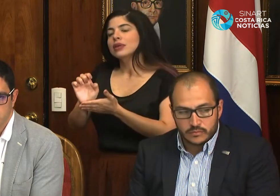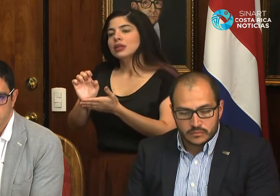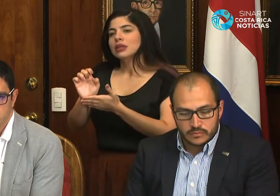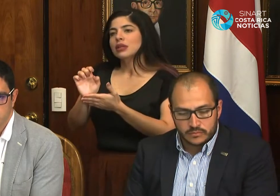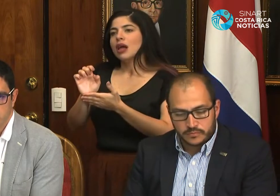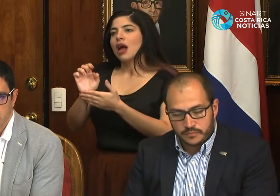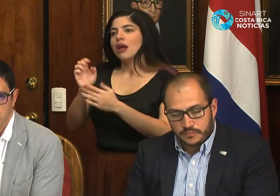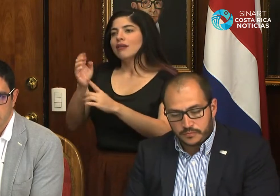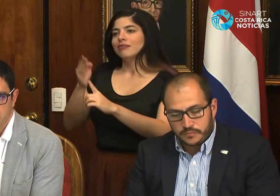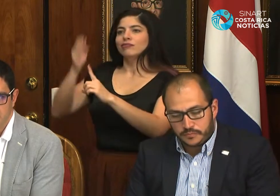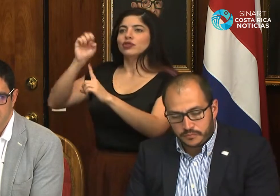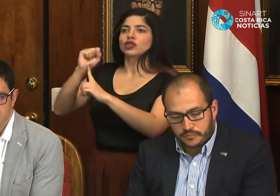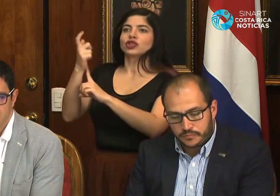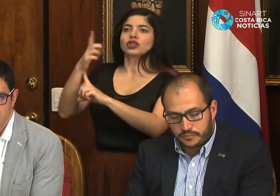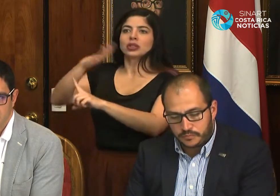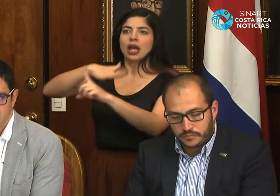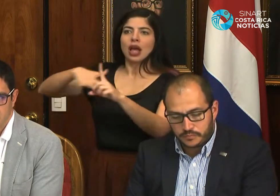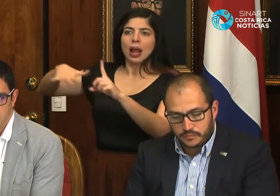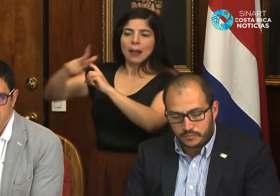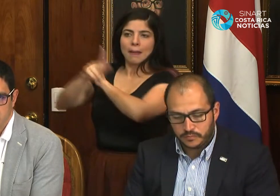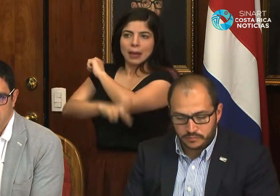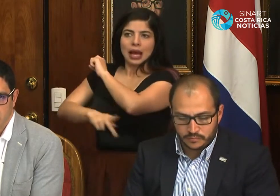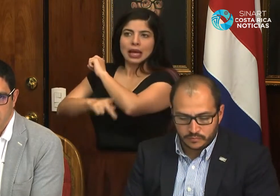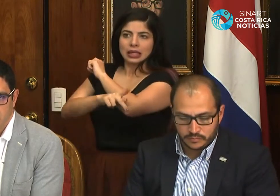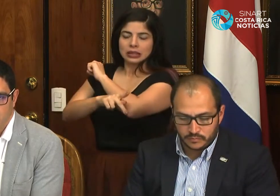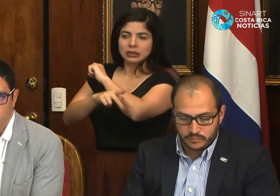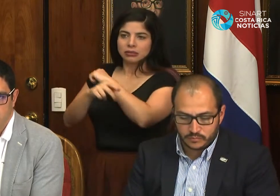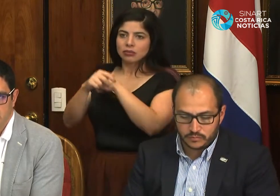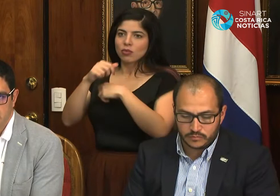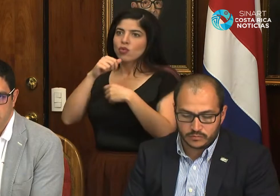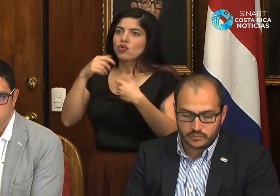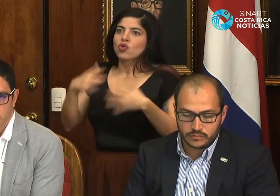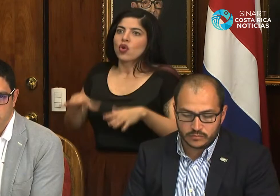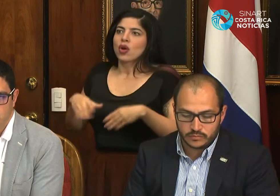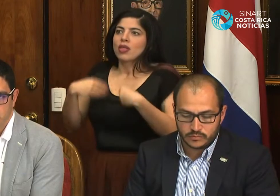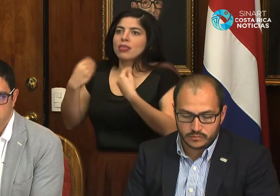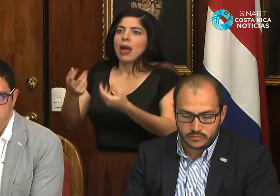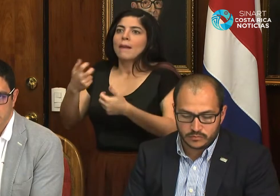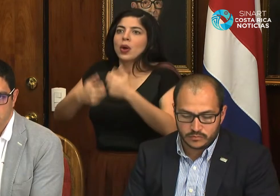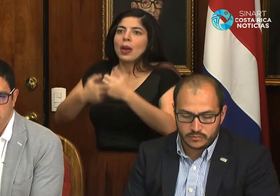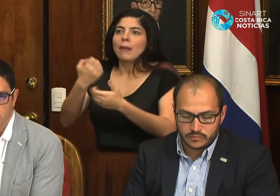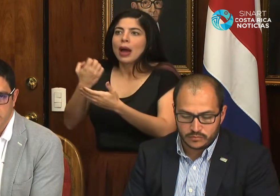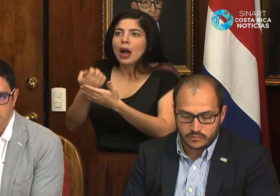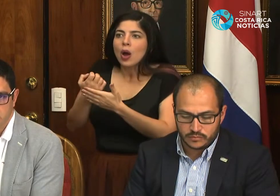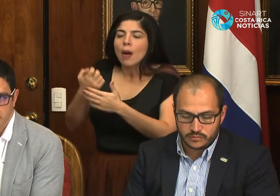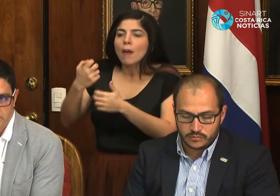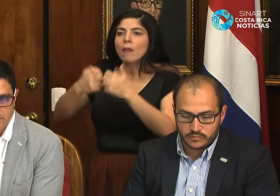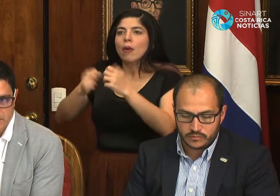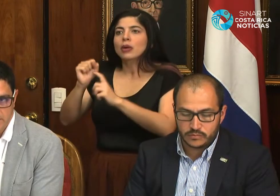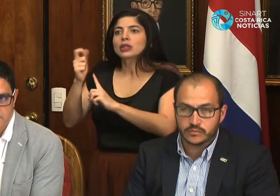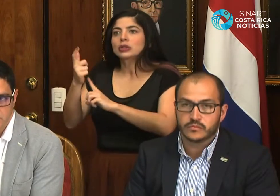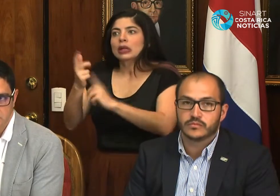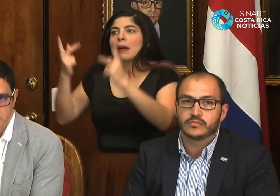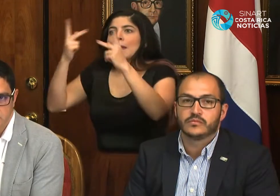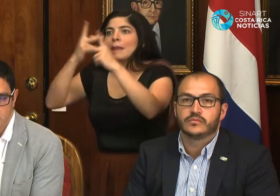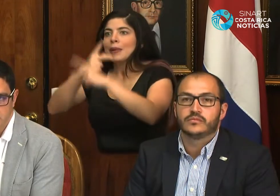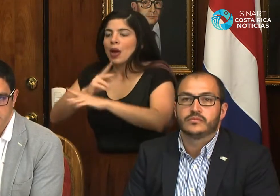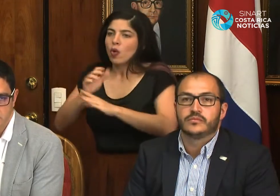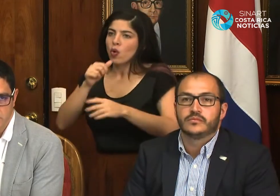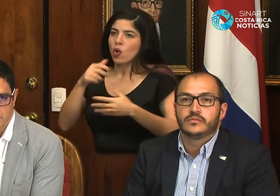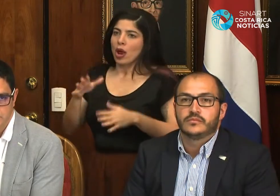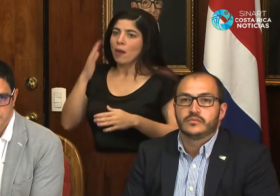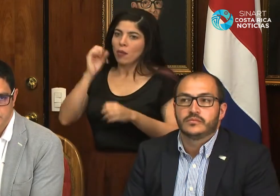una disrupción social en el país que lleve a un problema mayor económico, social, de lo que podría eventualmente generarse por el